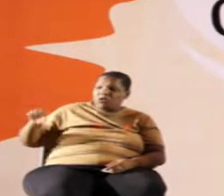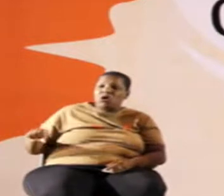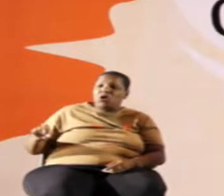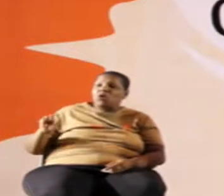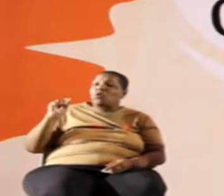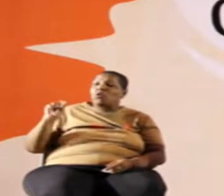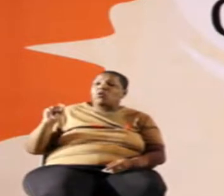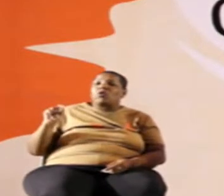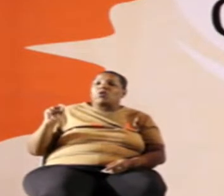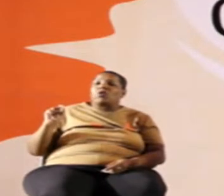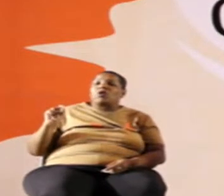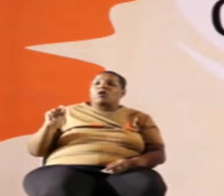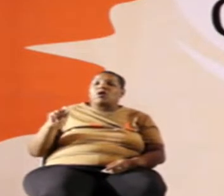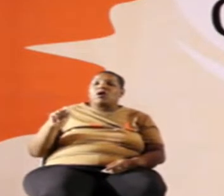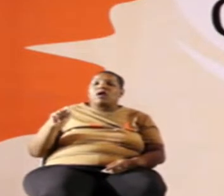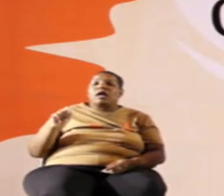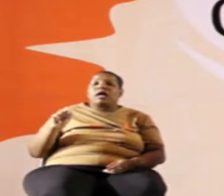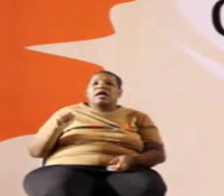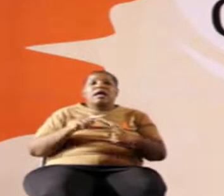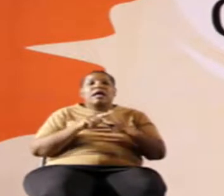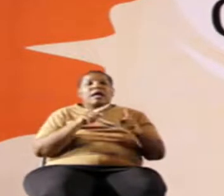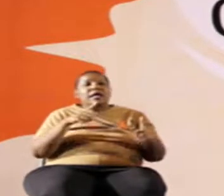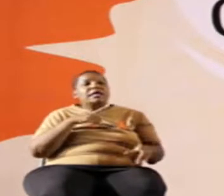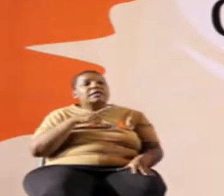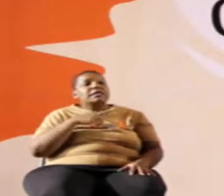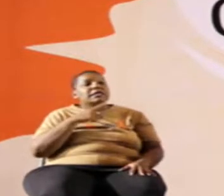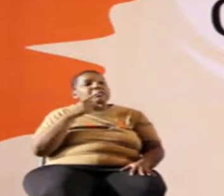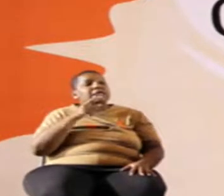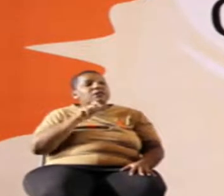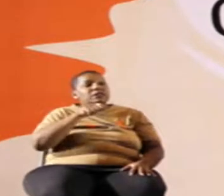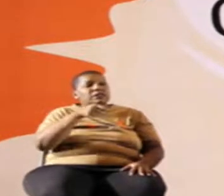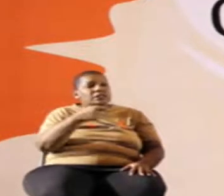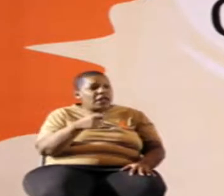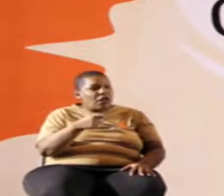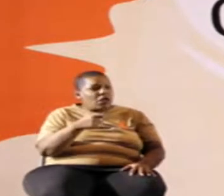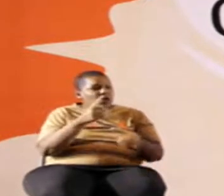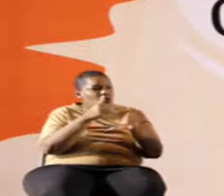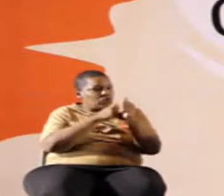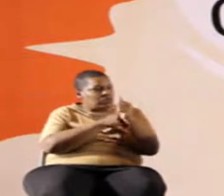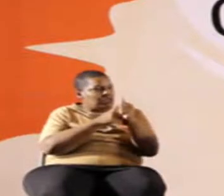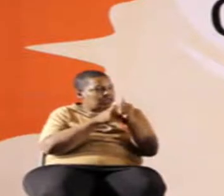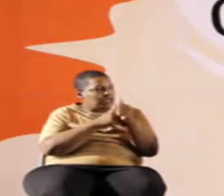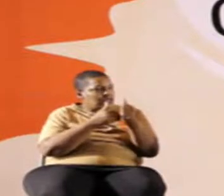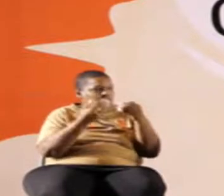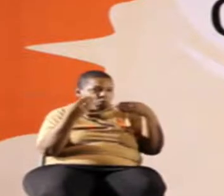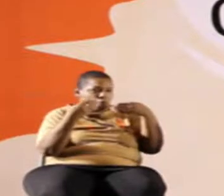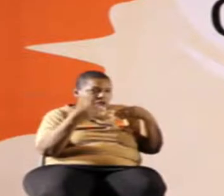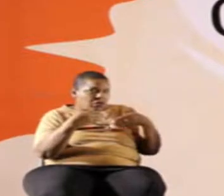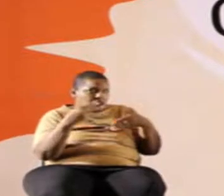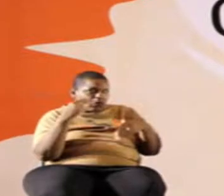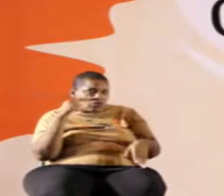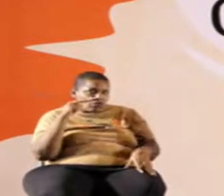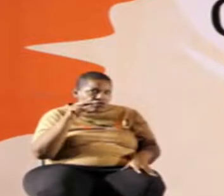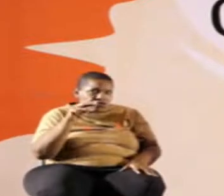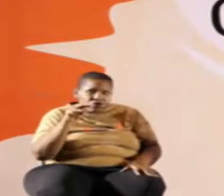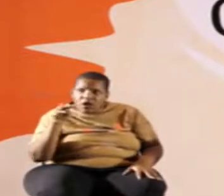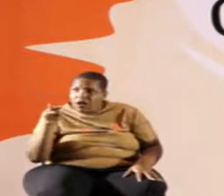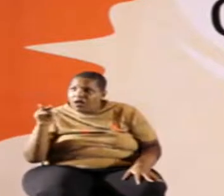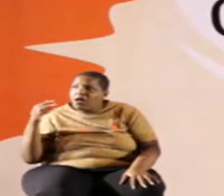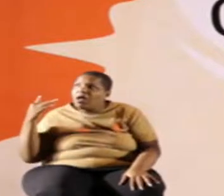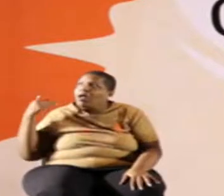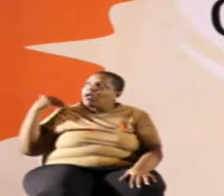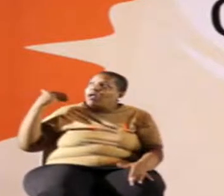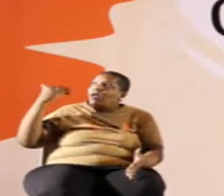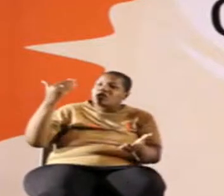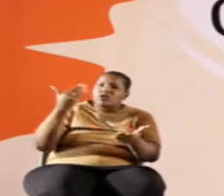feito. Mas aí também tem um apito, tem um sinal, um segredo que é contado para nós, que a gente enxerga e que foi trazendo até